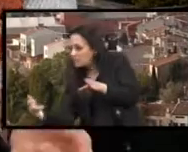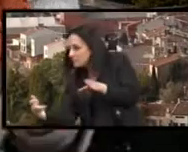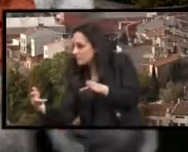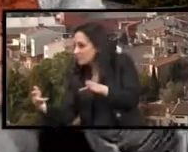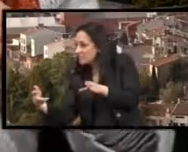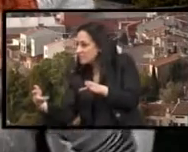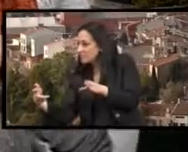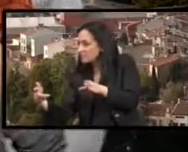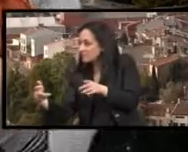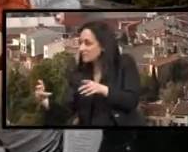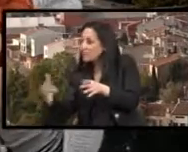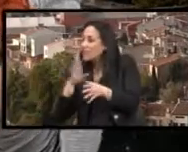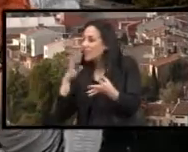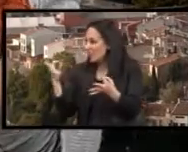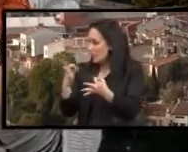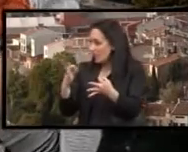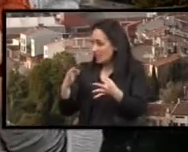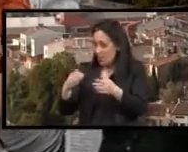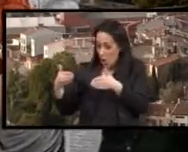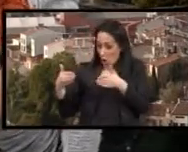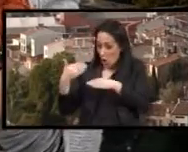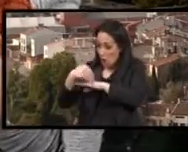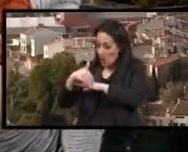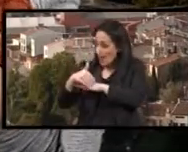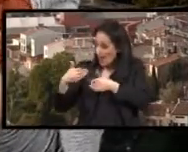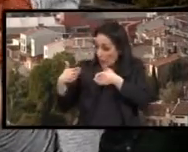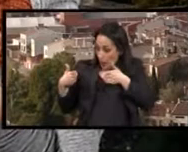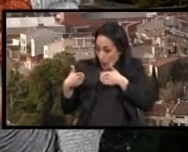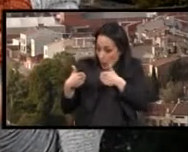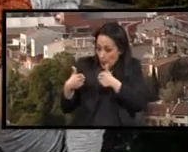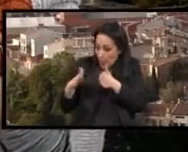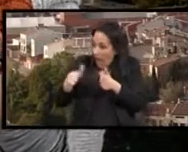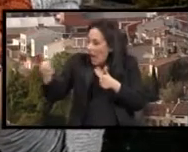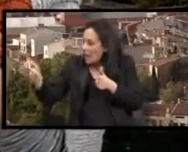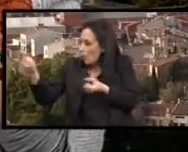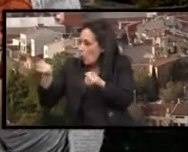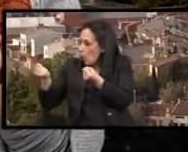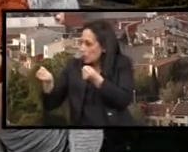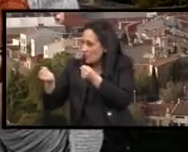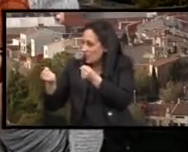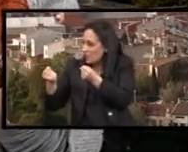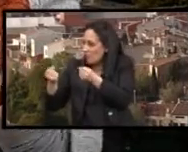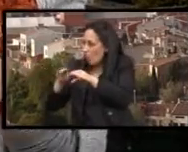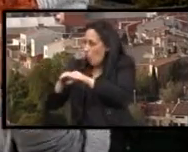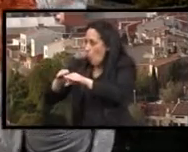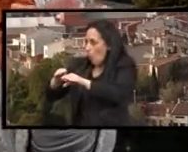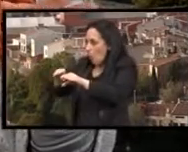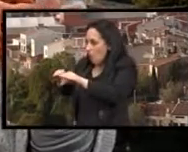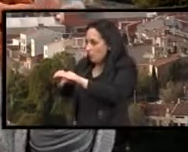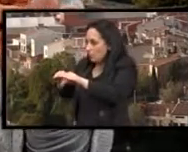Que llavors els cotxes, és un carrer que té bastant trànsit, i llavors els cotxes, menys mal,